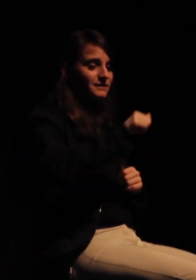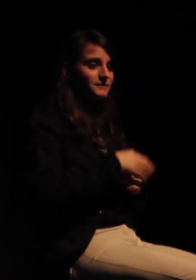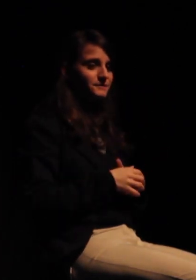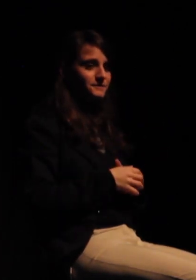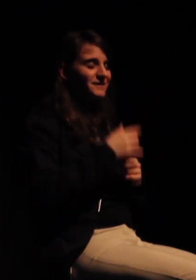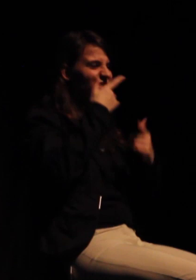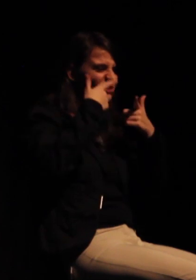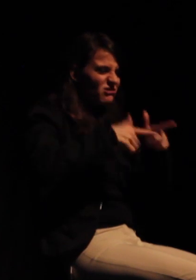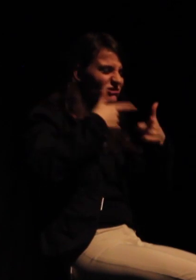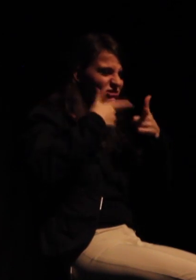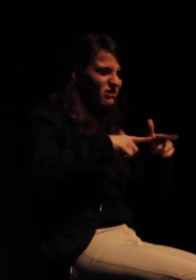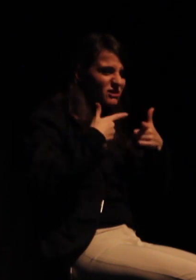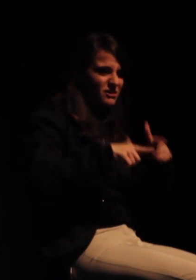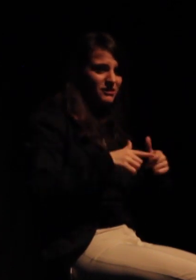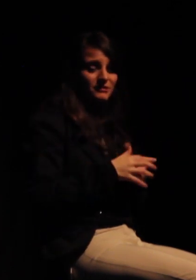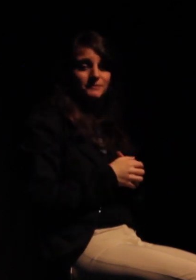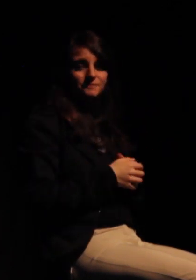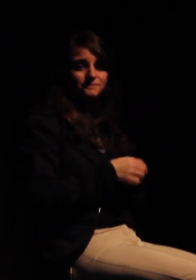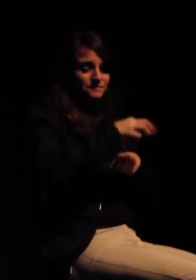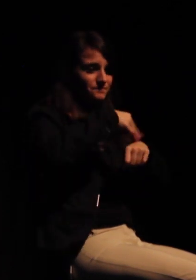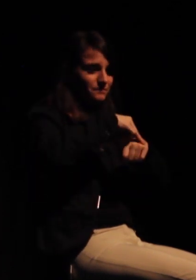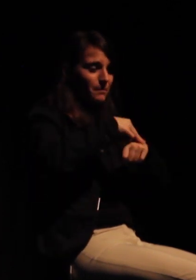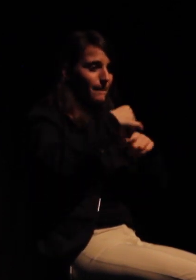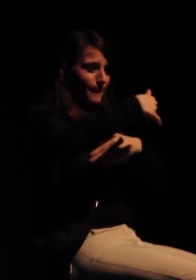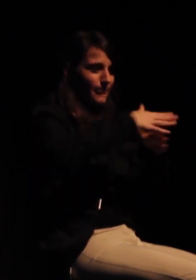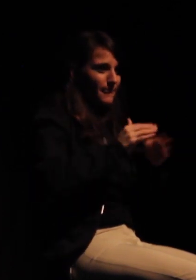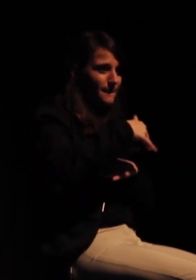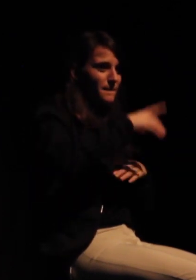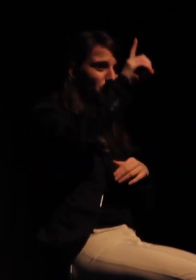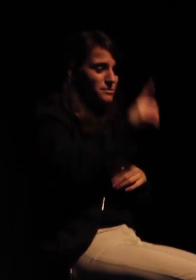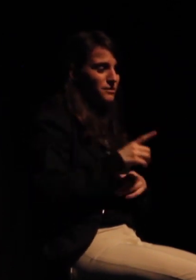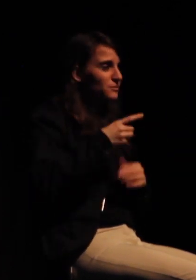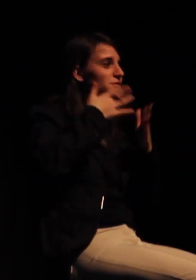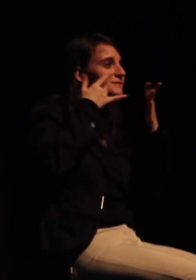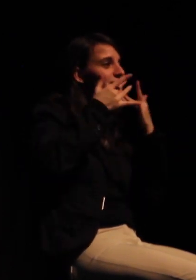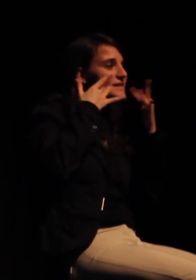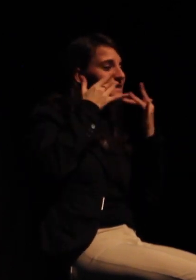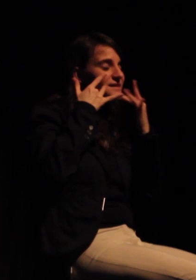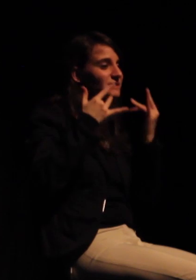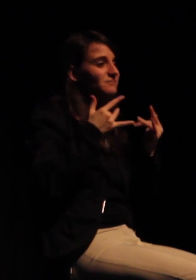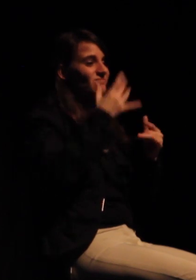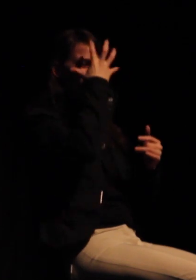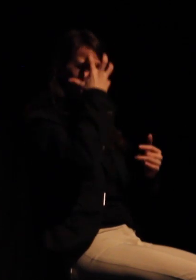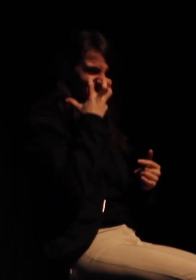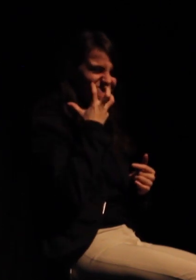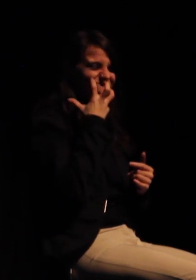e xingada por um membro de uma classe que é um diretor teatral, a coisa está muito